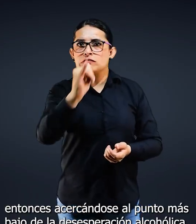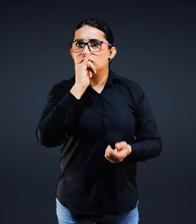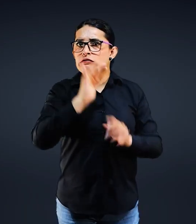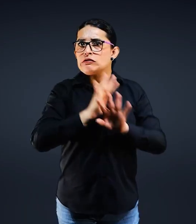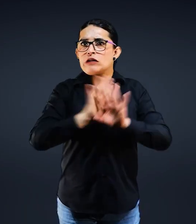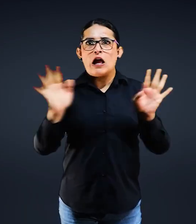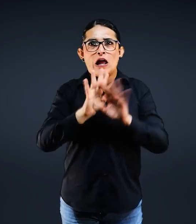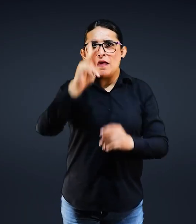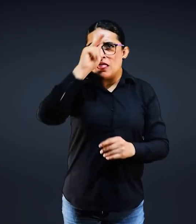alcohólica.